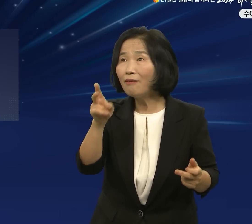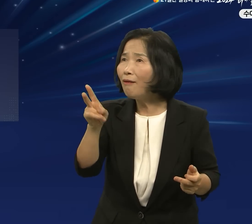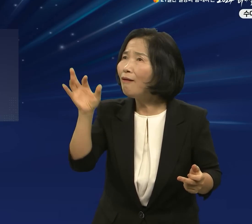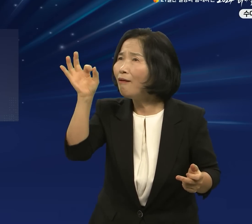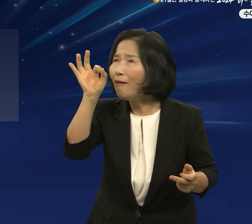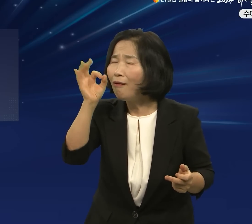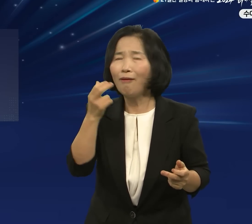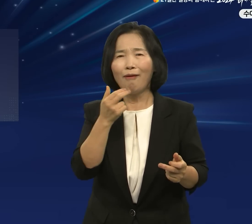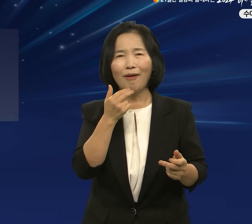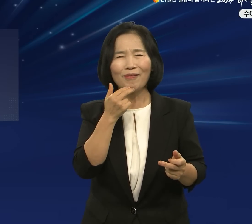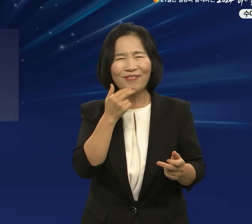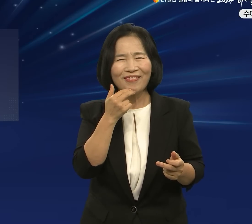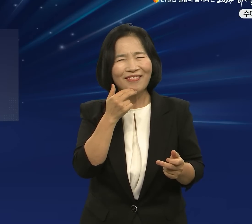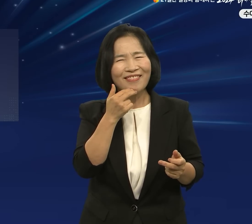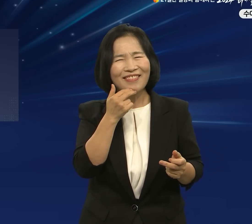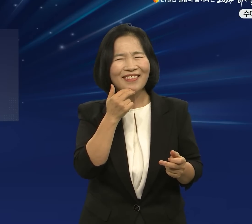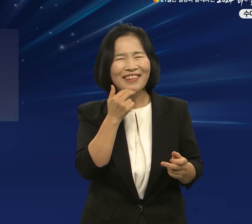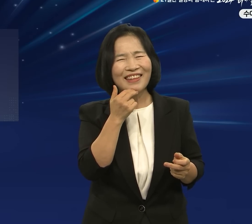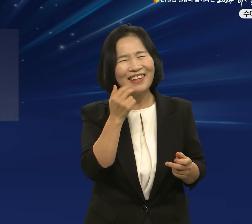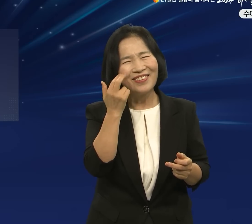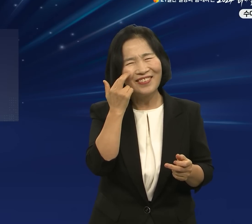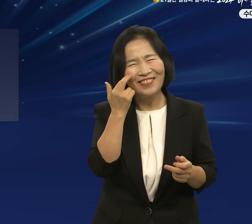오늘 제가 깨달은 것은